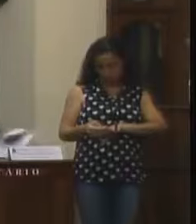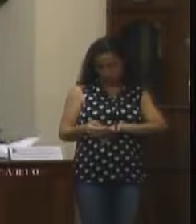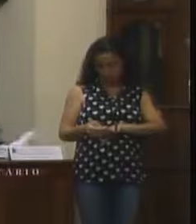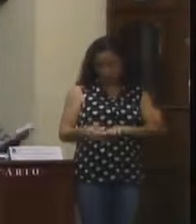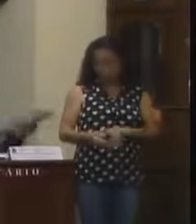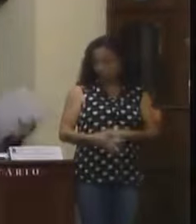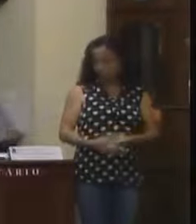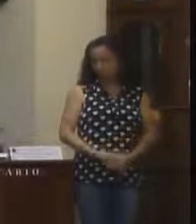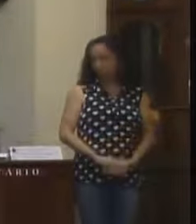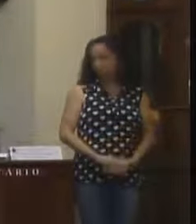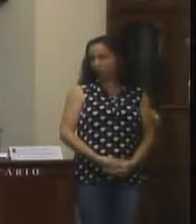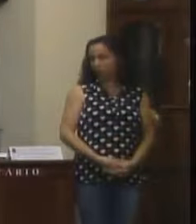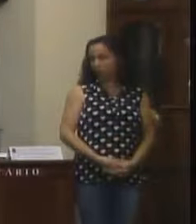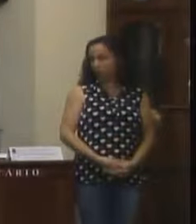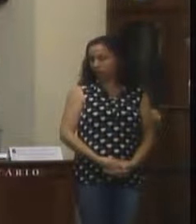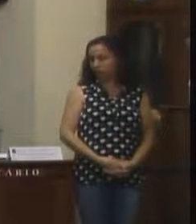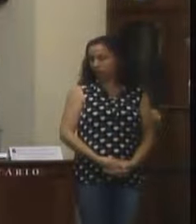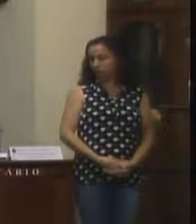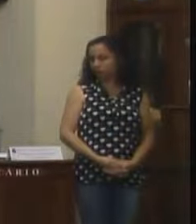Cabral.